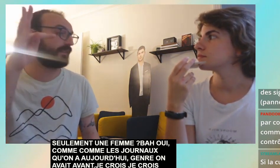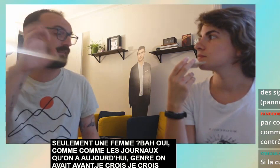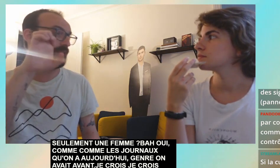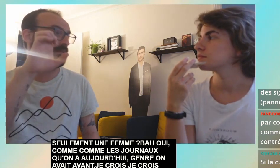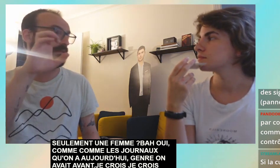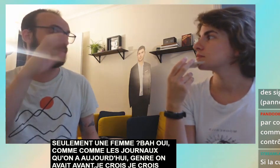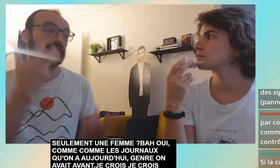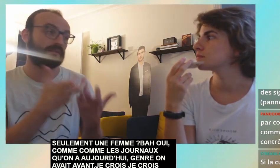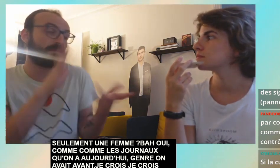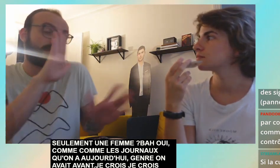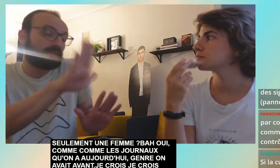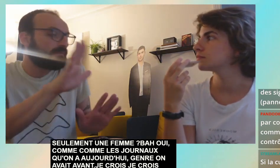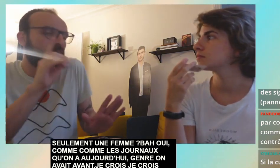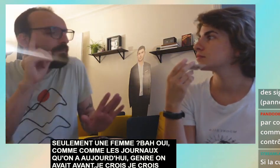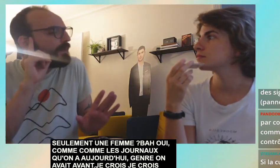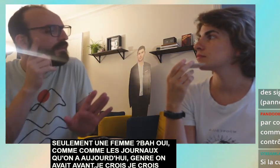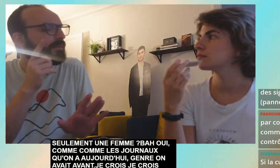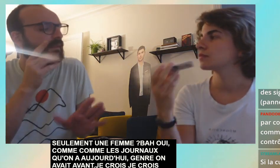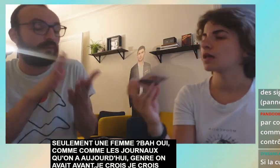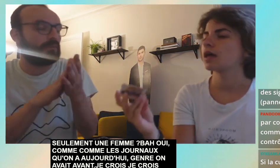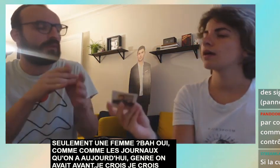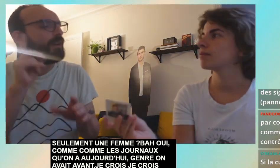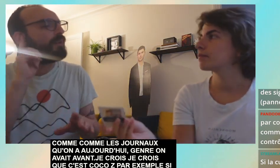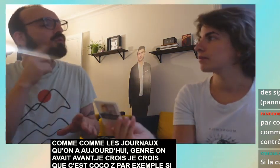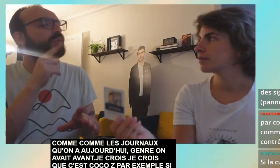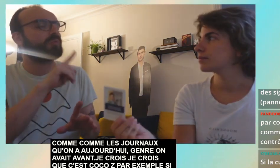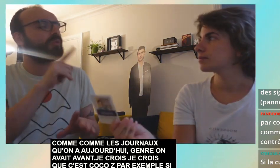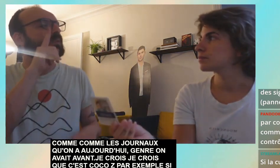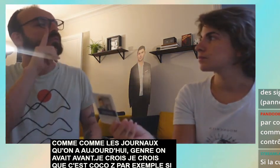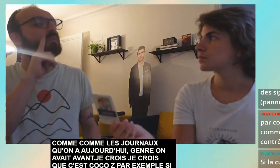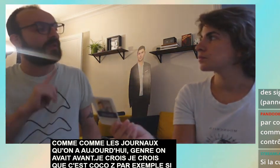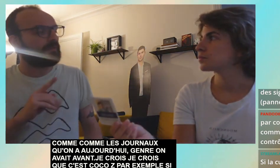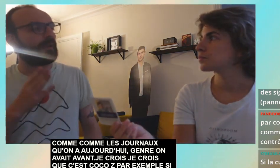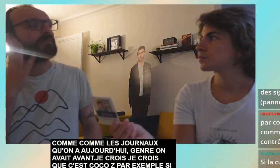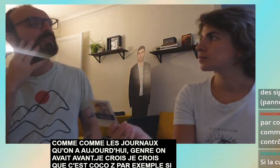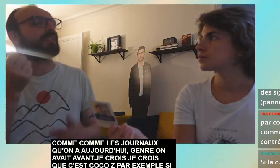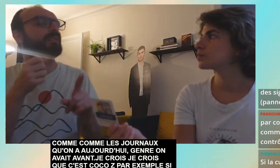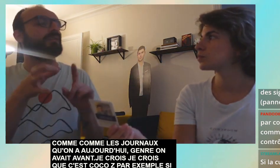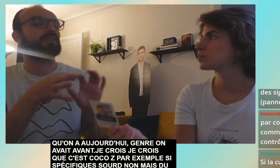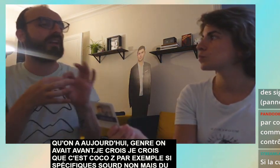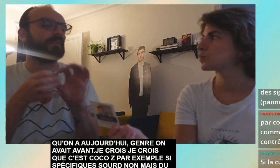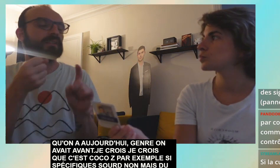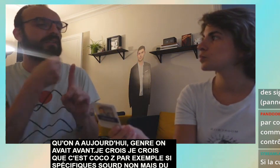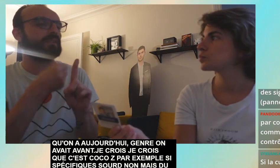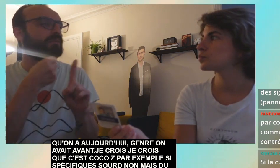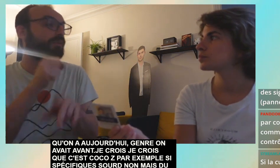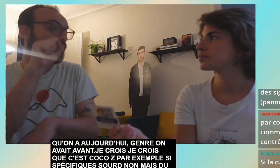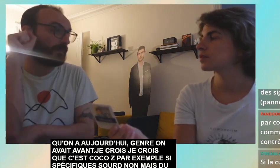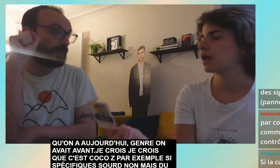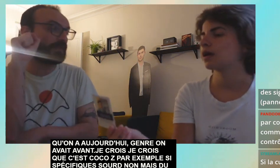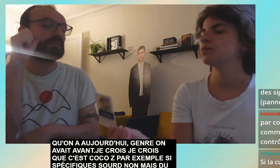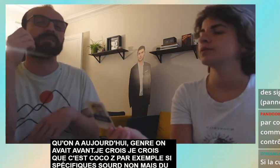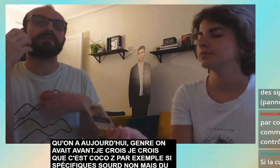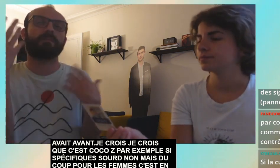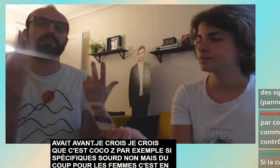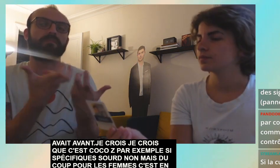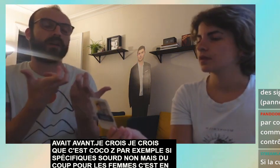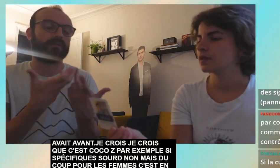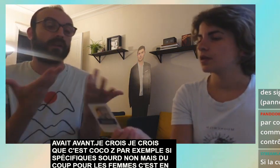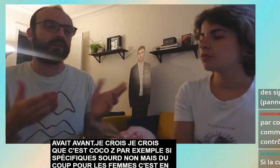Cosette, par exemple, c'est spécifique, Ah, sourd non, mais du coup pour les femmes, c'est en lien avec les luttes féministes, enfin,